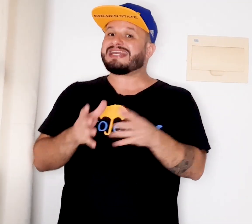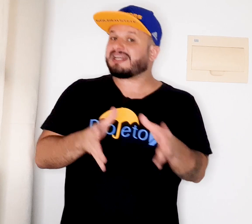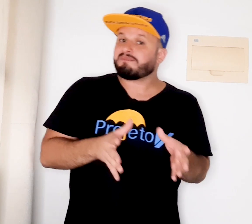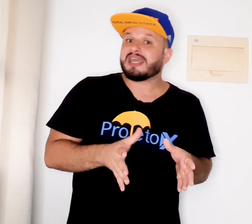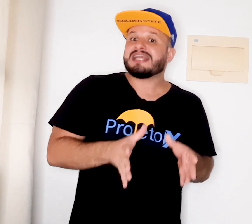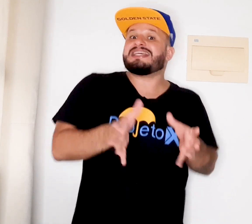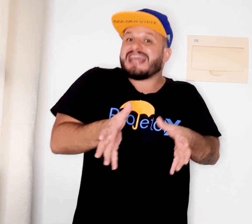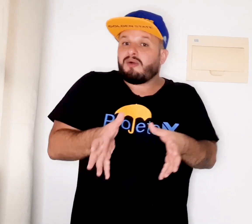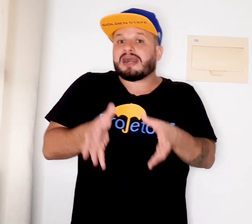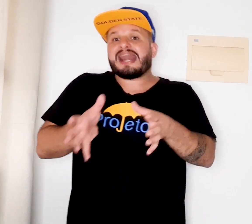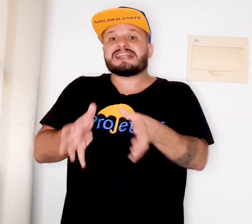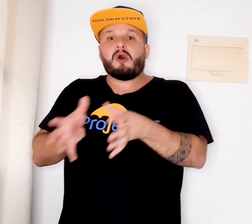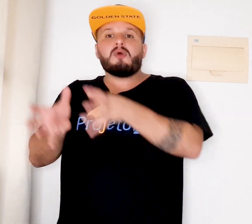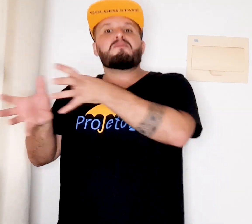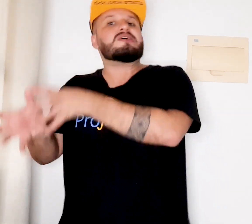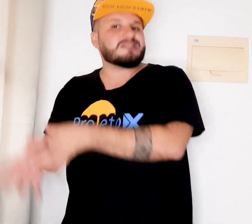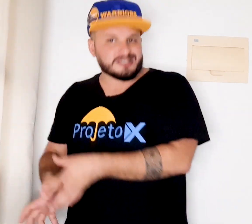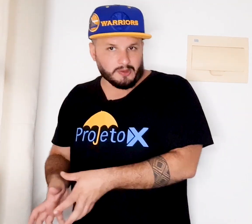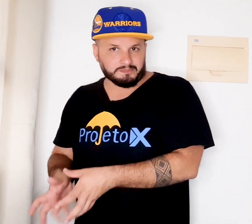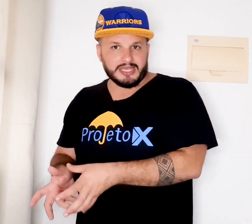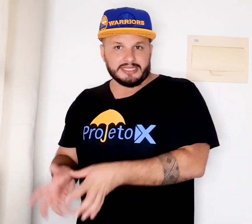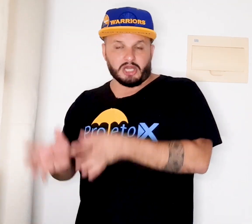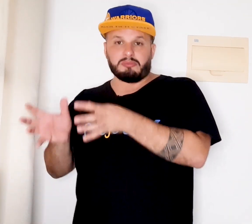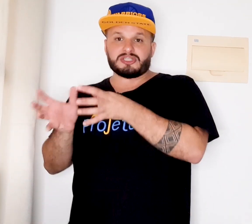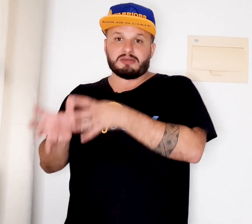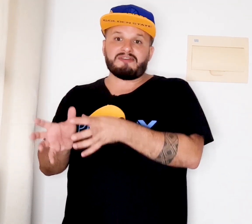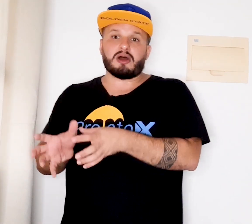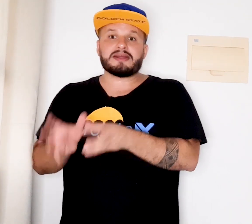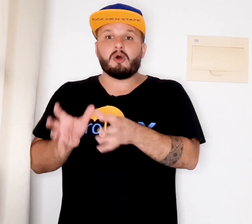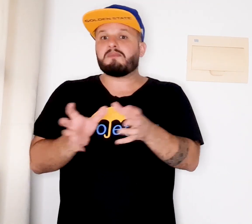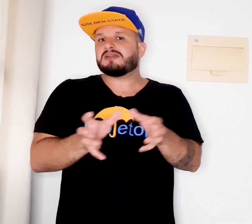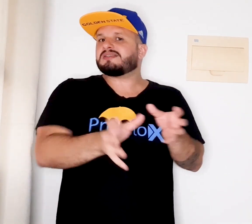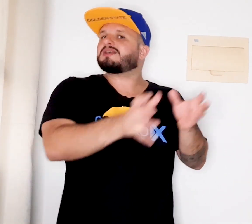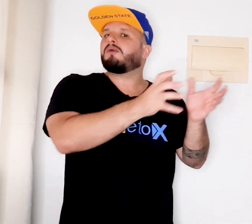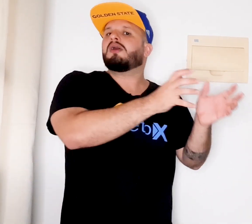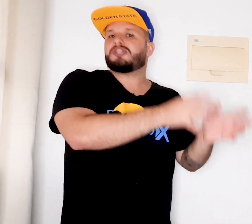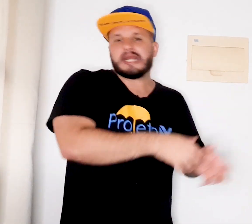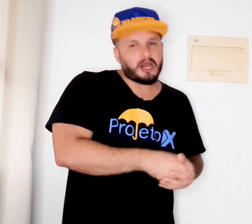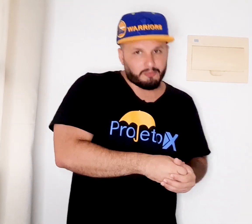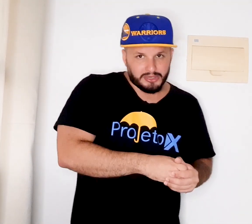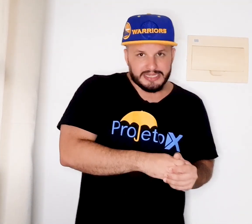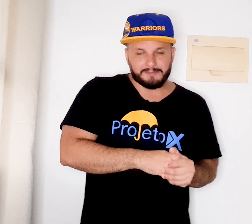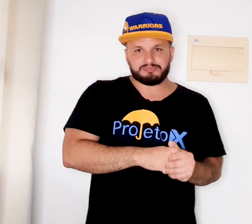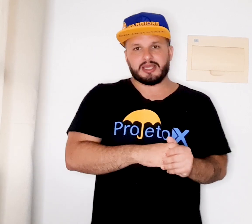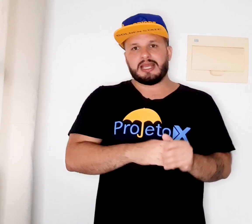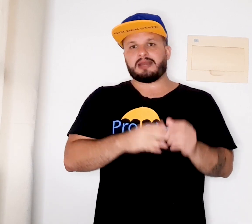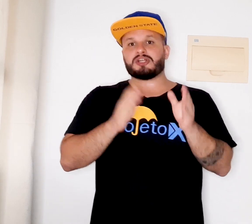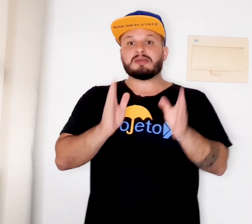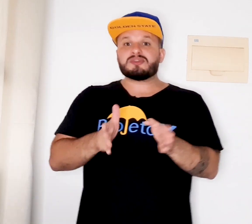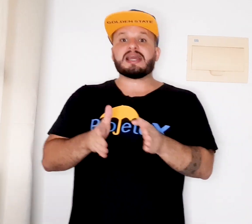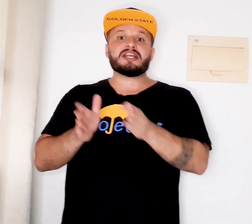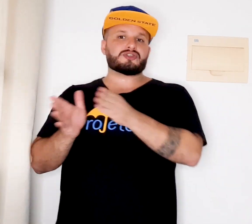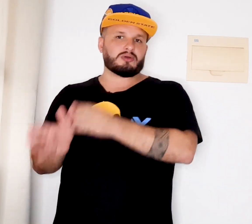Merina, que é um cara da oposição. Então, não seria uma forma da oposição chegar ao poder. Nós temos